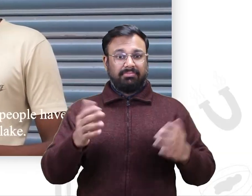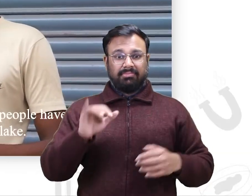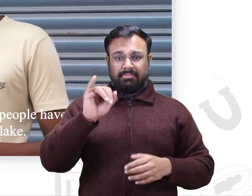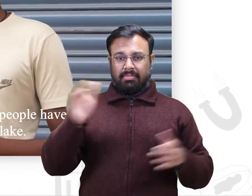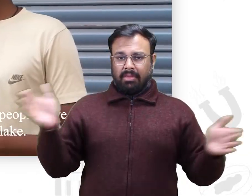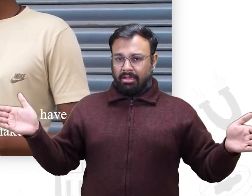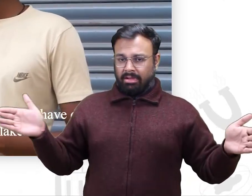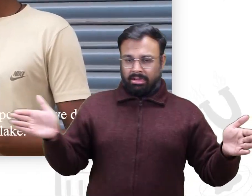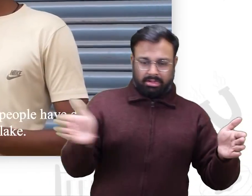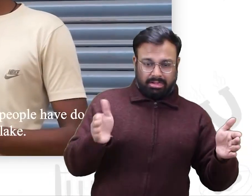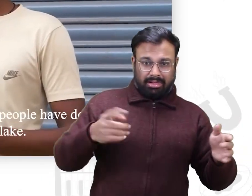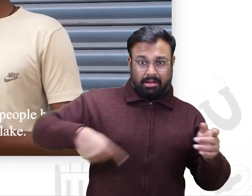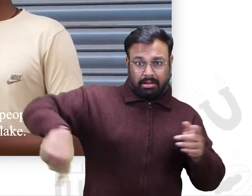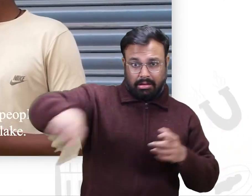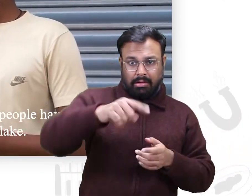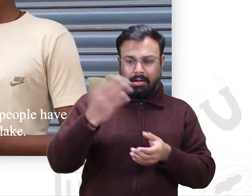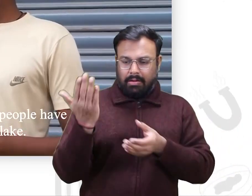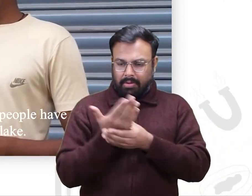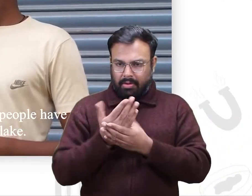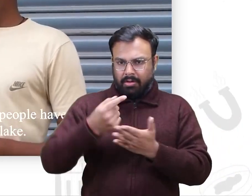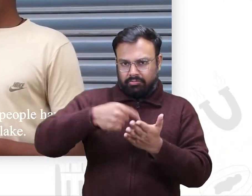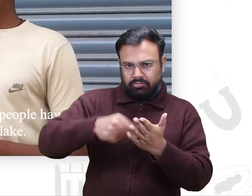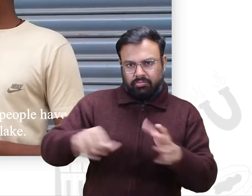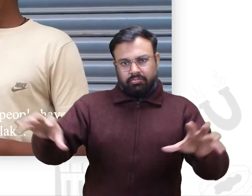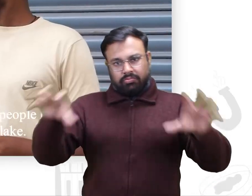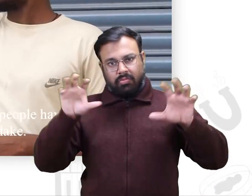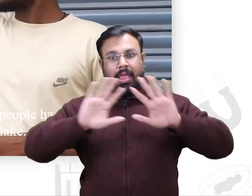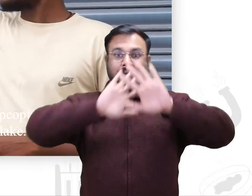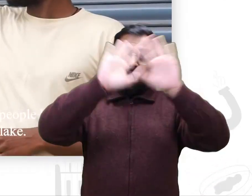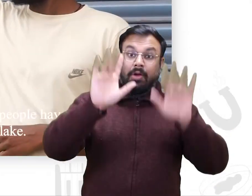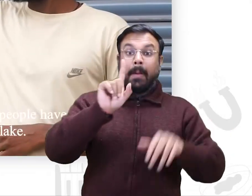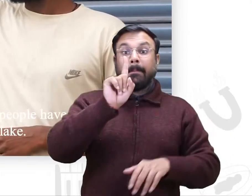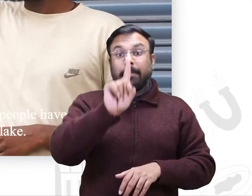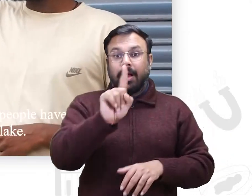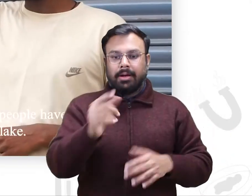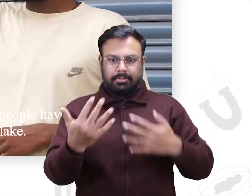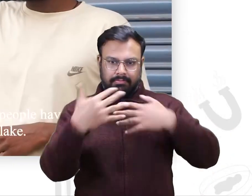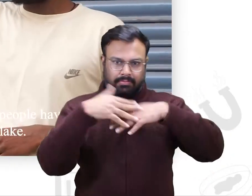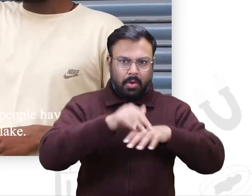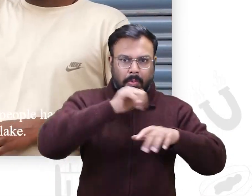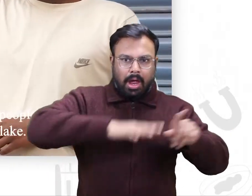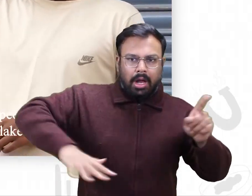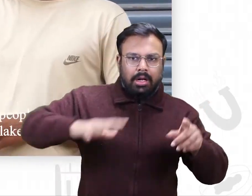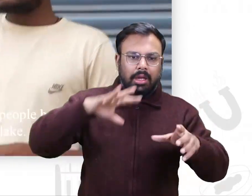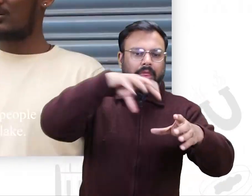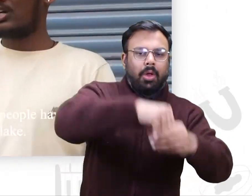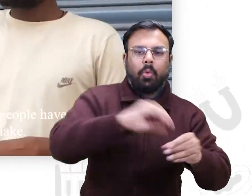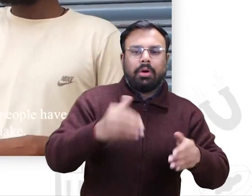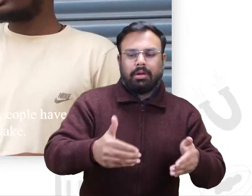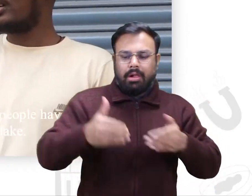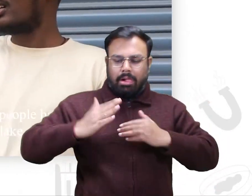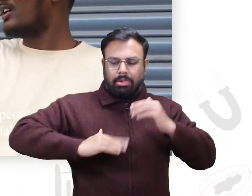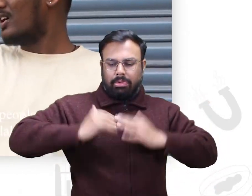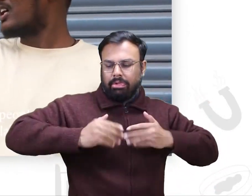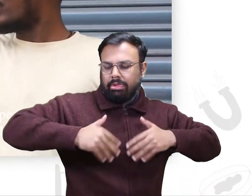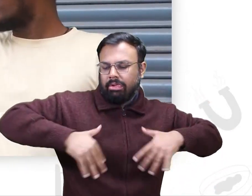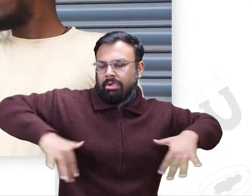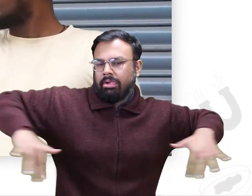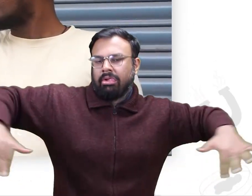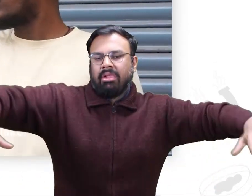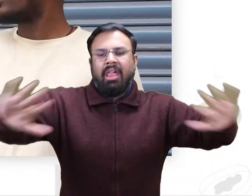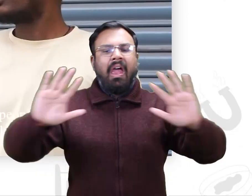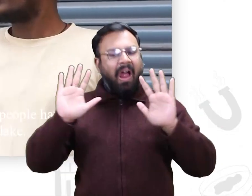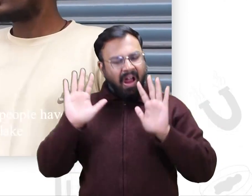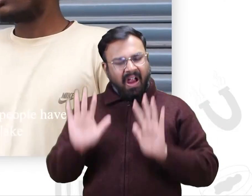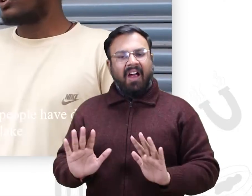acres మొత్తం కబ్జా ఉన్నది. ఈ ల్యాండ్స్ కూడా ఇక్కడ కూడా ఇది ఆల్రెడీ డాక్యుమెంట్స్ ఉన్నాయంట వాళ్ళకి. దాంట్లో డాక్యుమెంట్స్ ఉన్నాయి, కాకపోతే